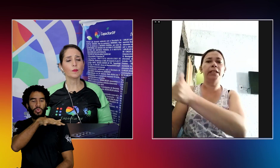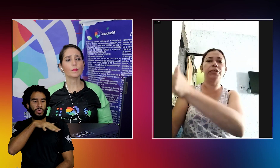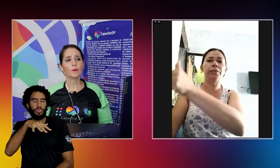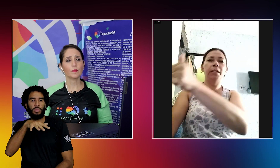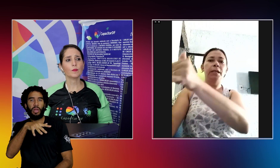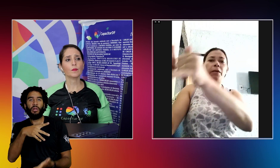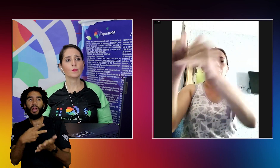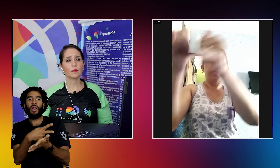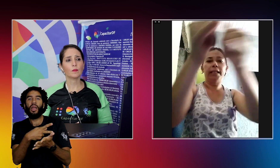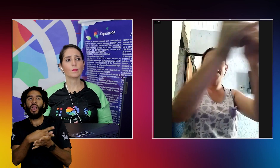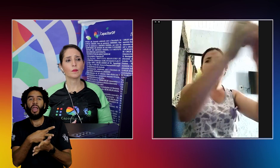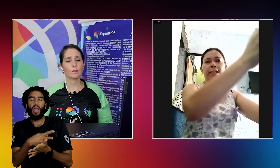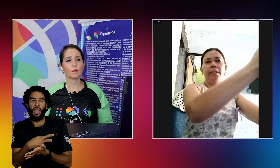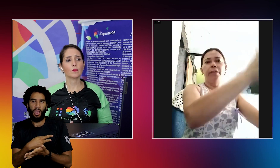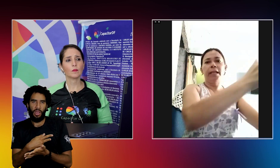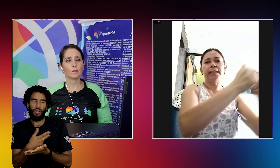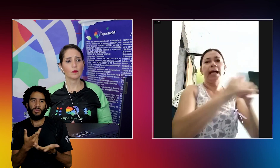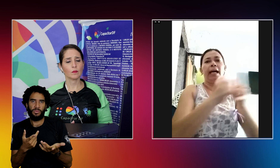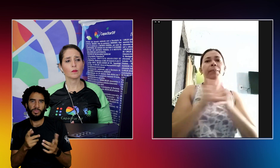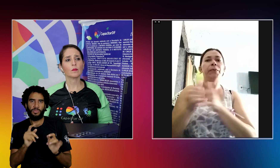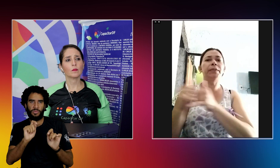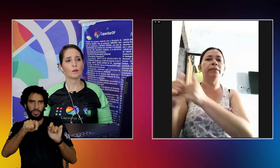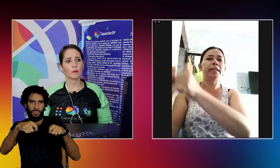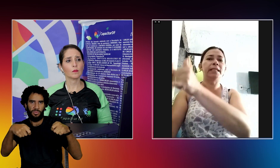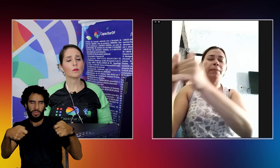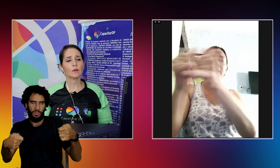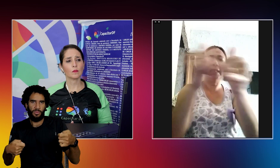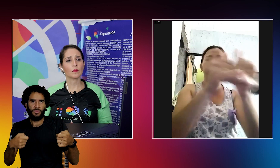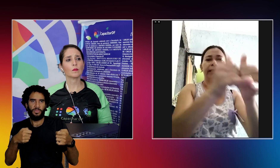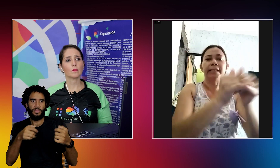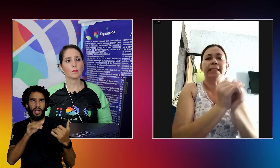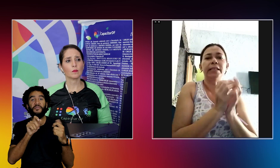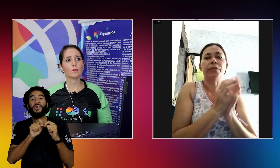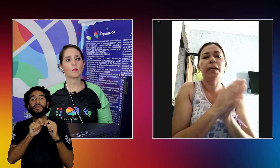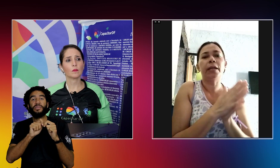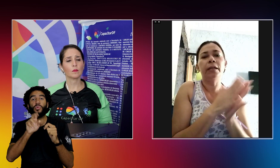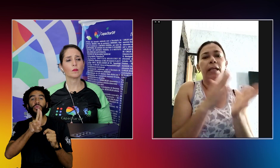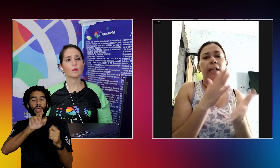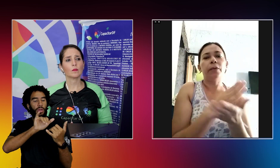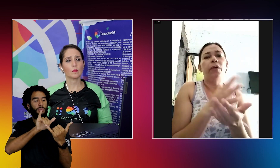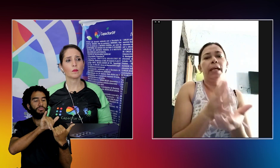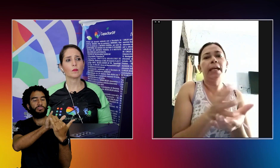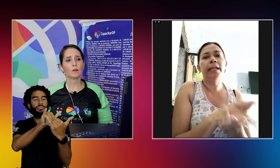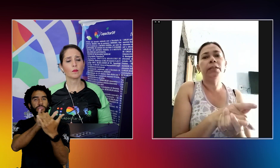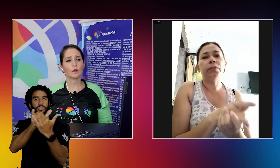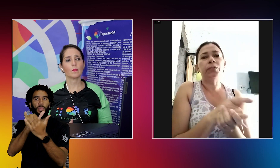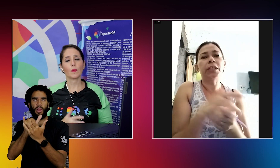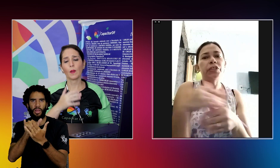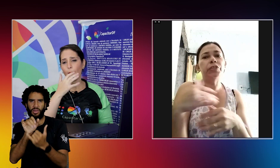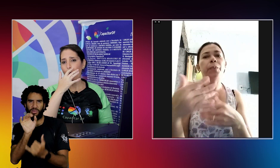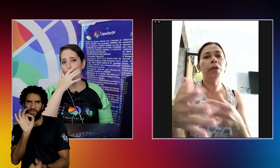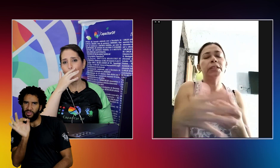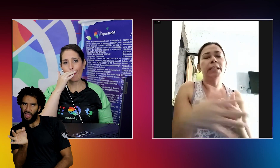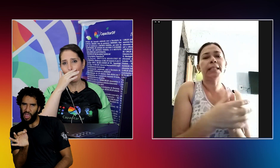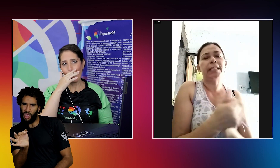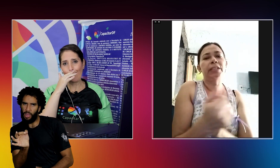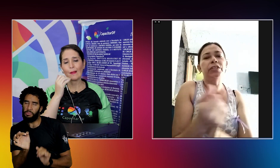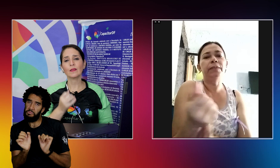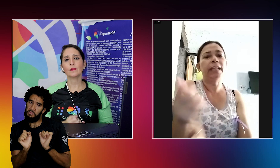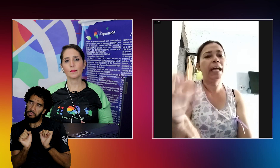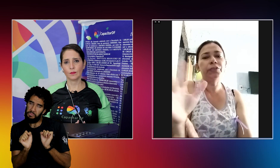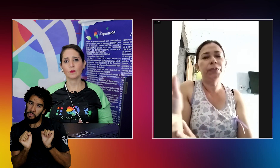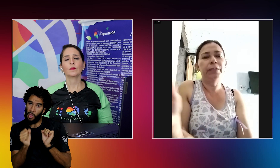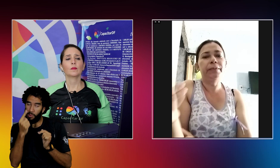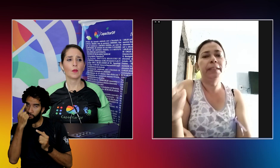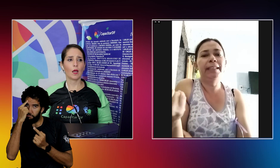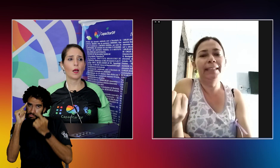frente, com relação a estar apontando dessa maneira. Se isso é correto, se a gente pode ter essa criatividade